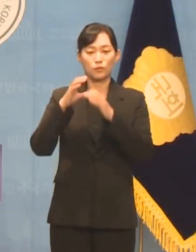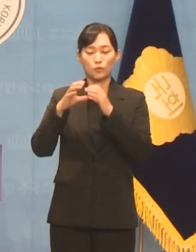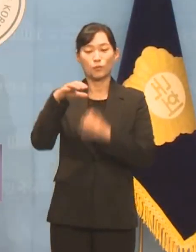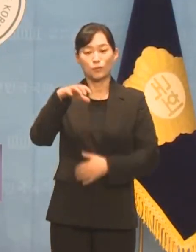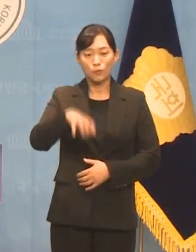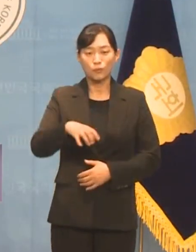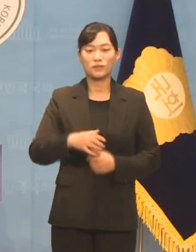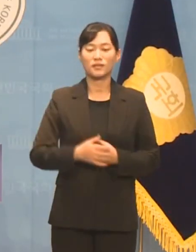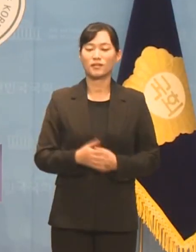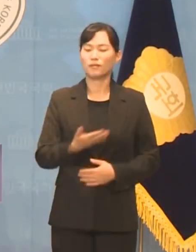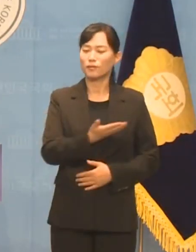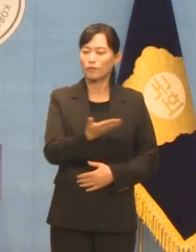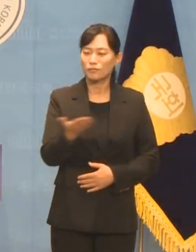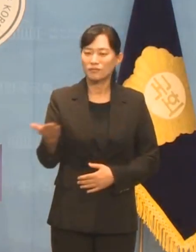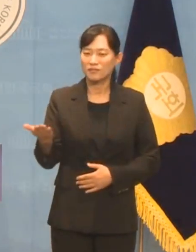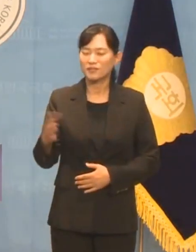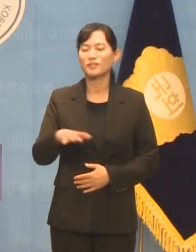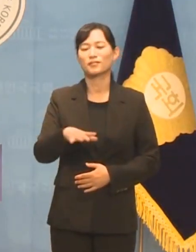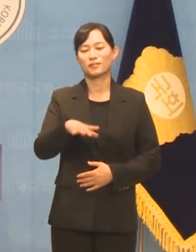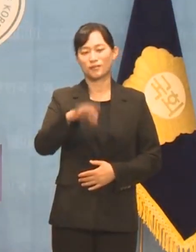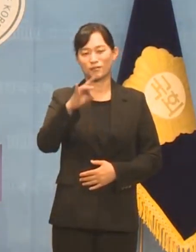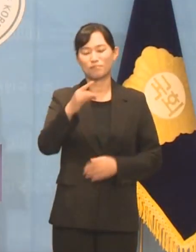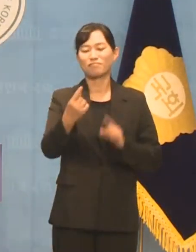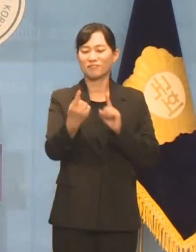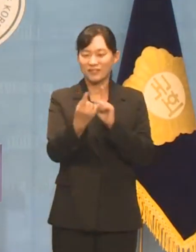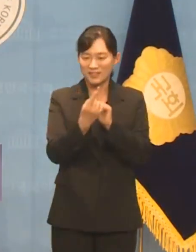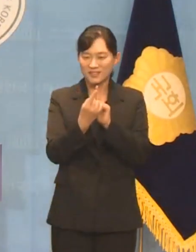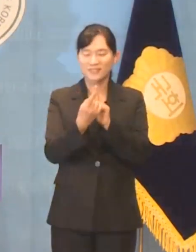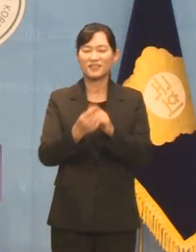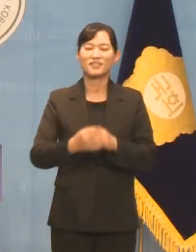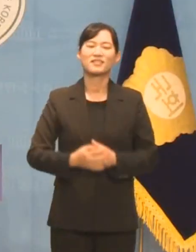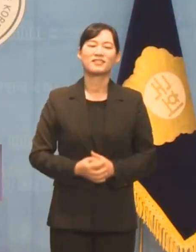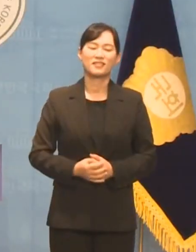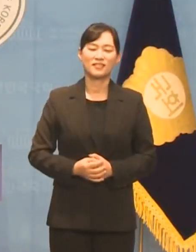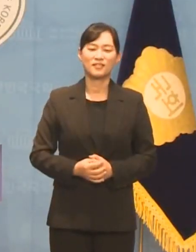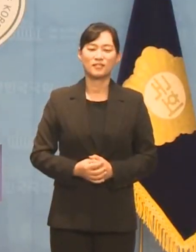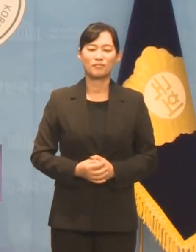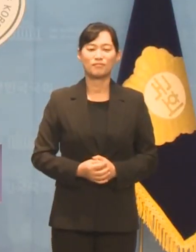소통관에서는 언론인 여러분들을 처음 뵙게 되는 것 같습니다.